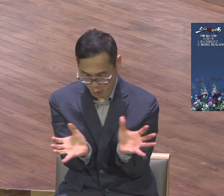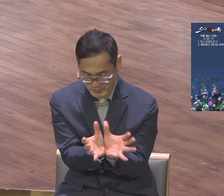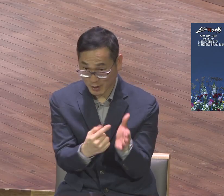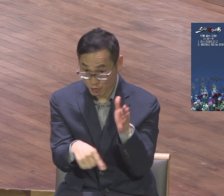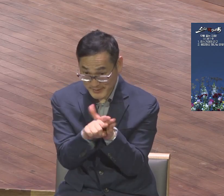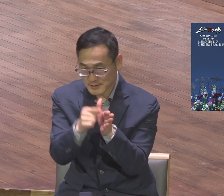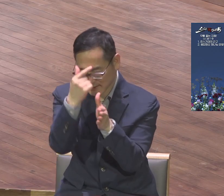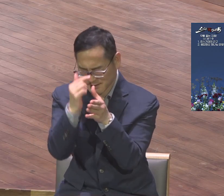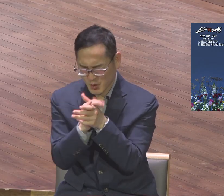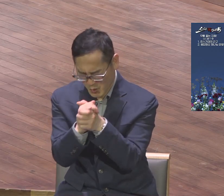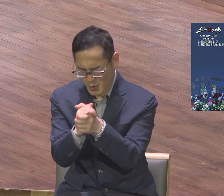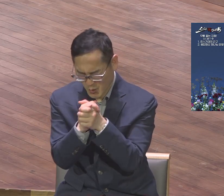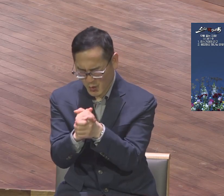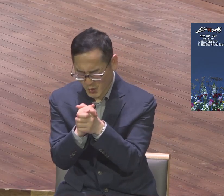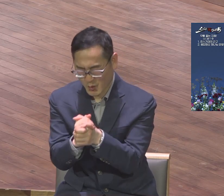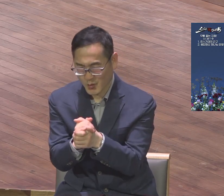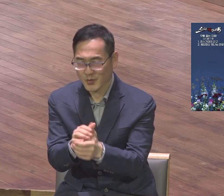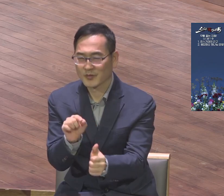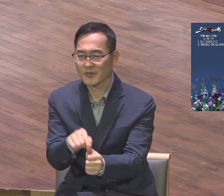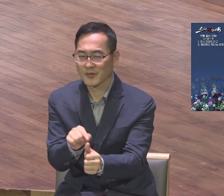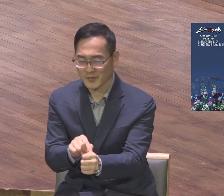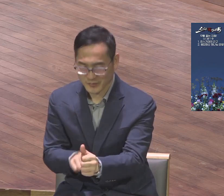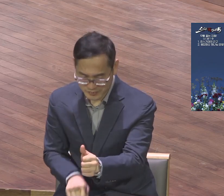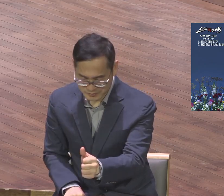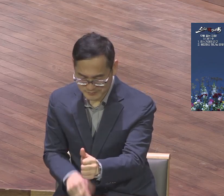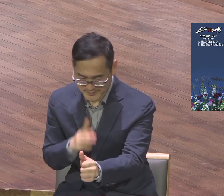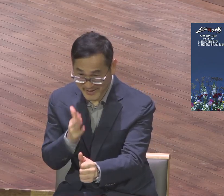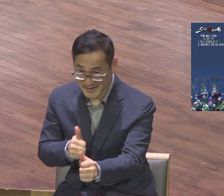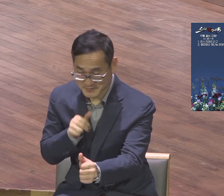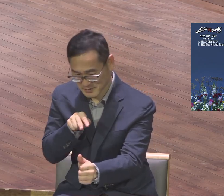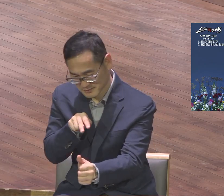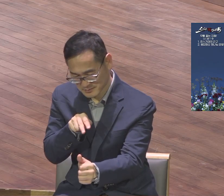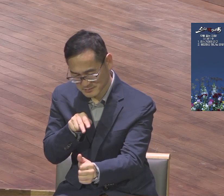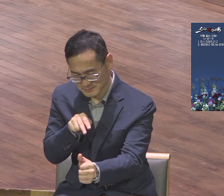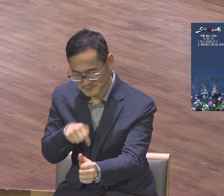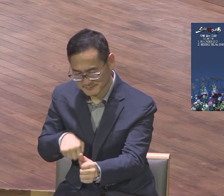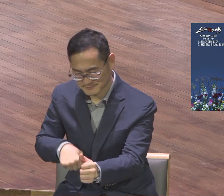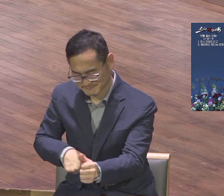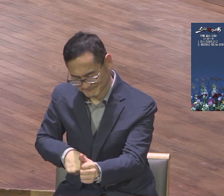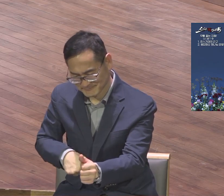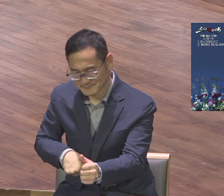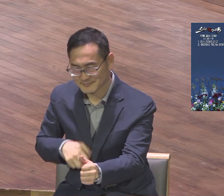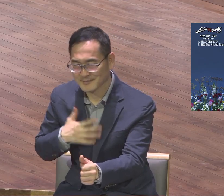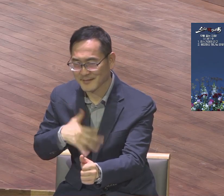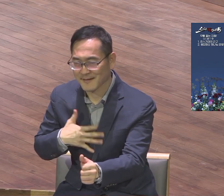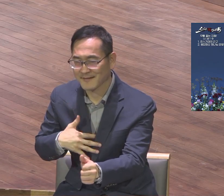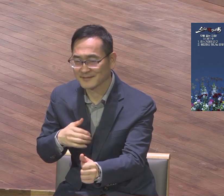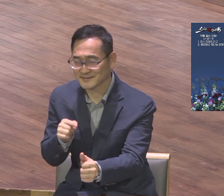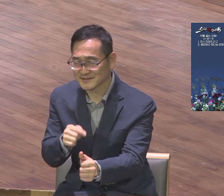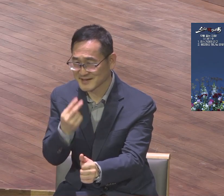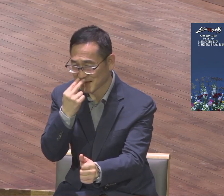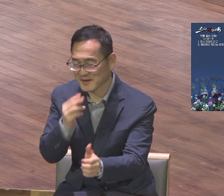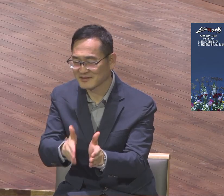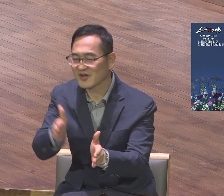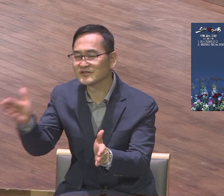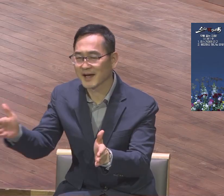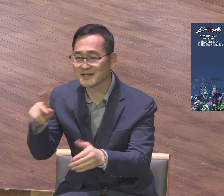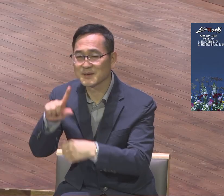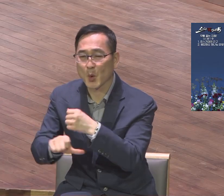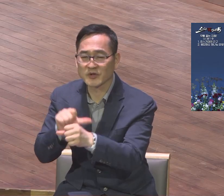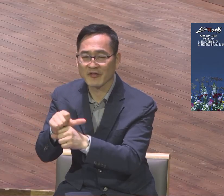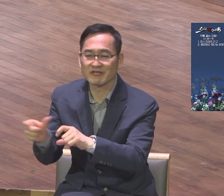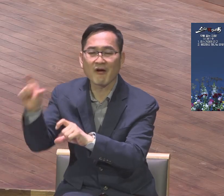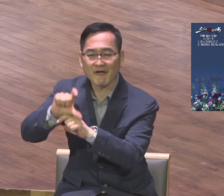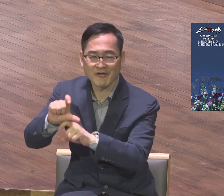기도하게 된 히스기야에게 대한 응답이 하나님께 이렇게 주신 것입니다. 히스기야의 생명을 뭐요?